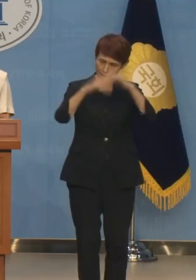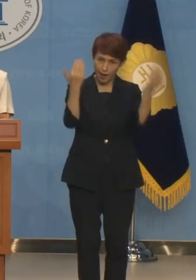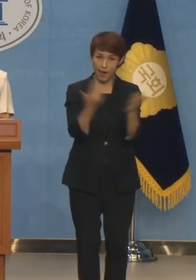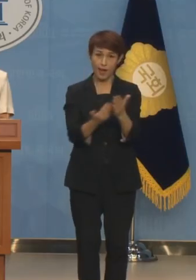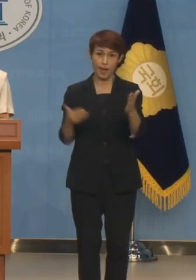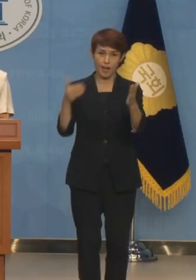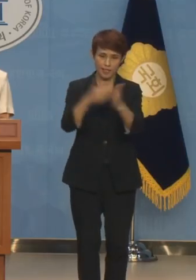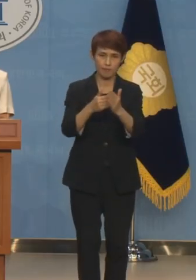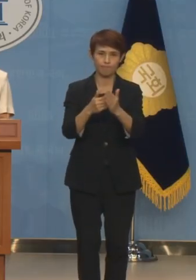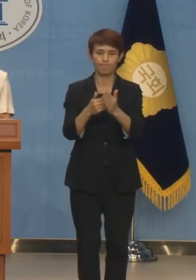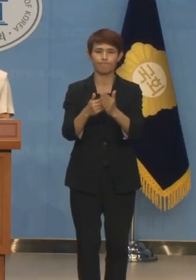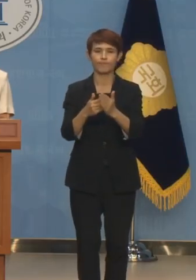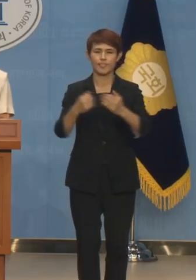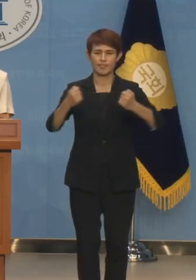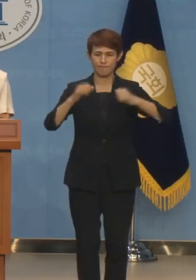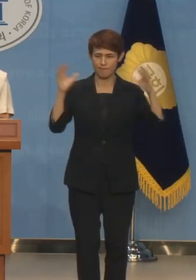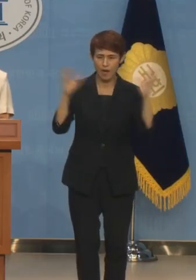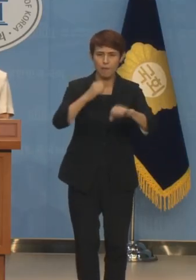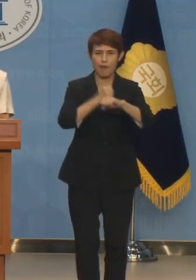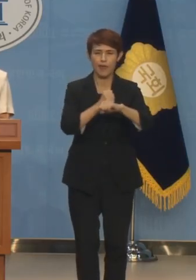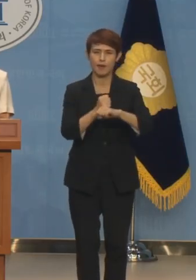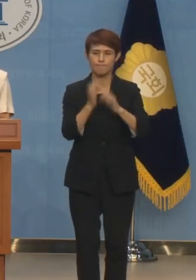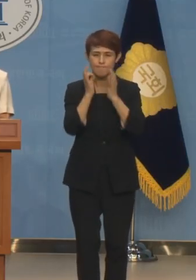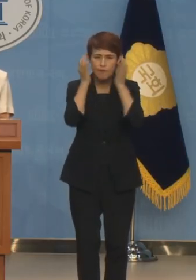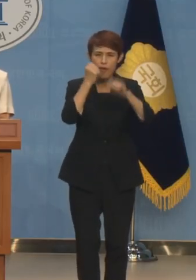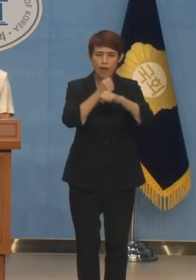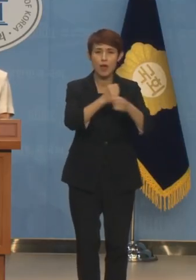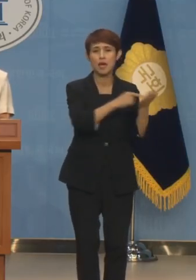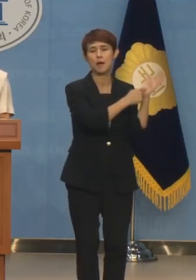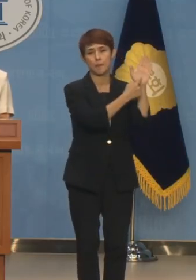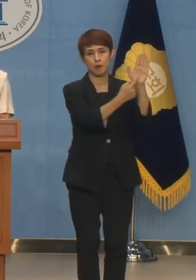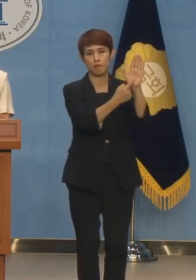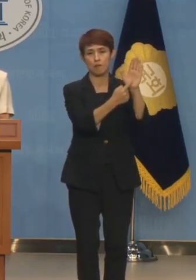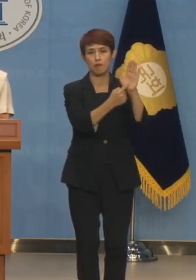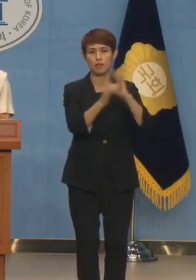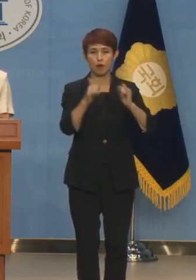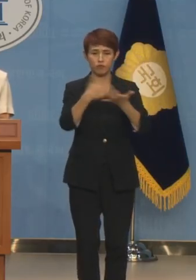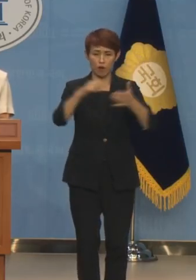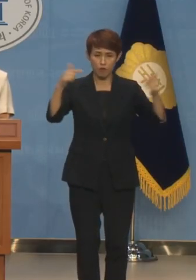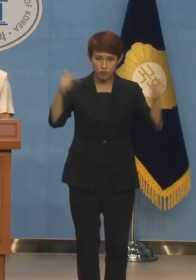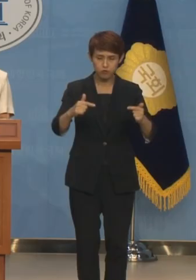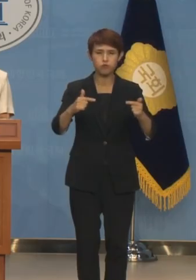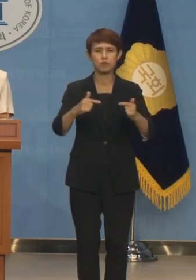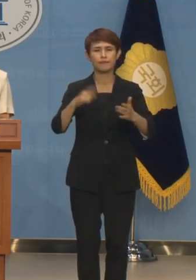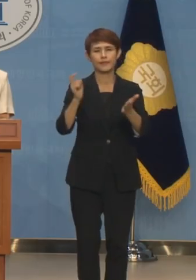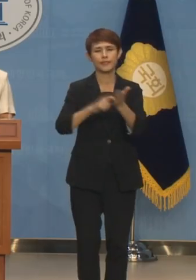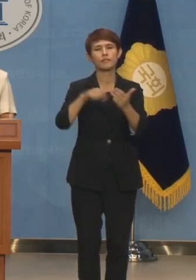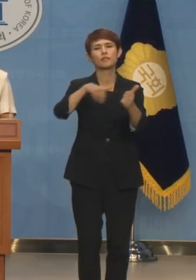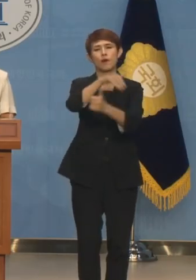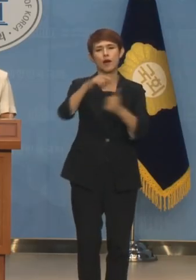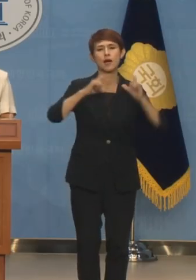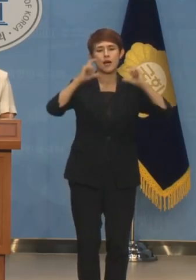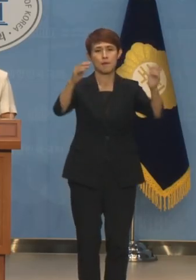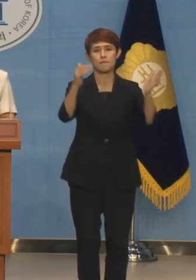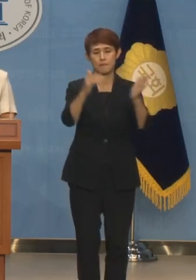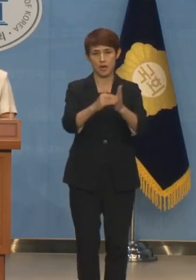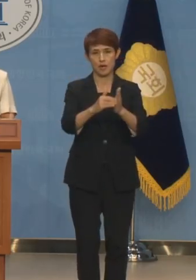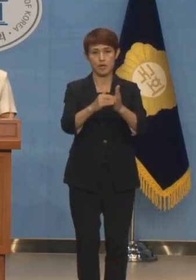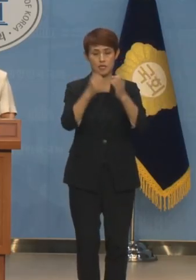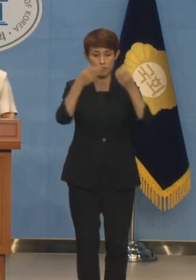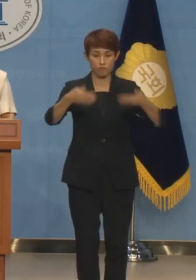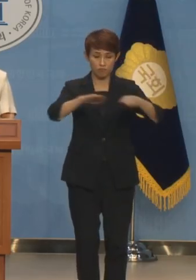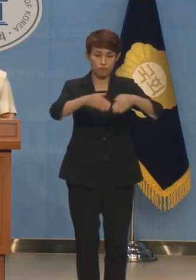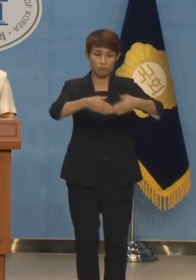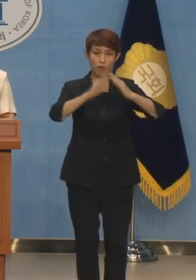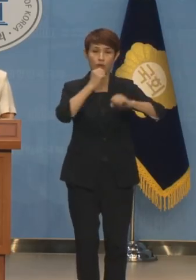총력 대응 체계를 가동하겠다라며 인구 국가 비상사태를 선언하고 인구전략기획부를